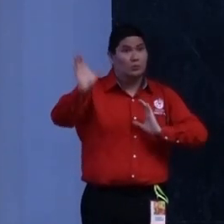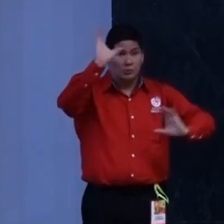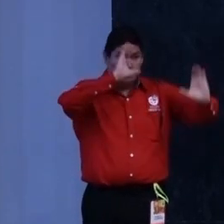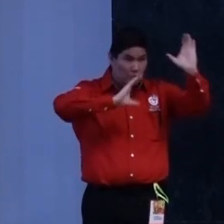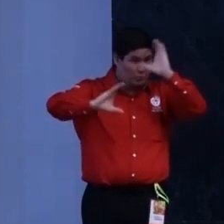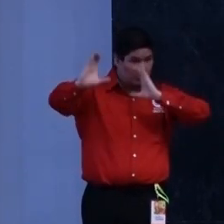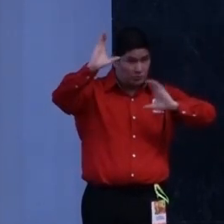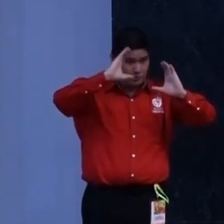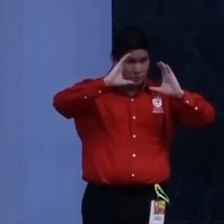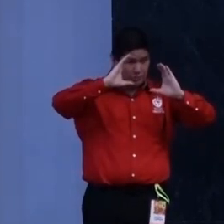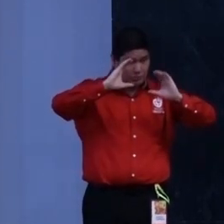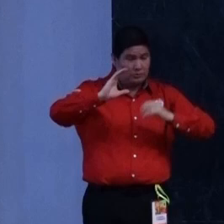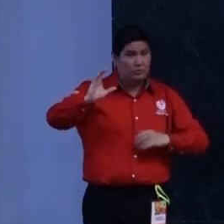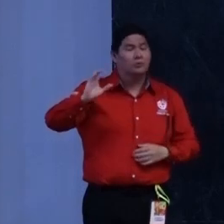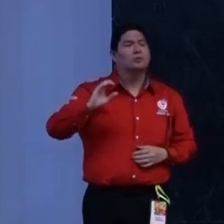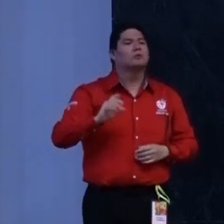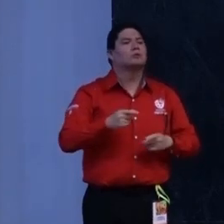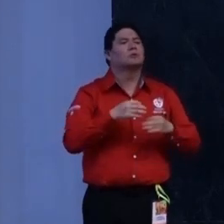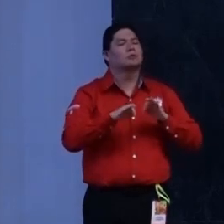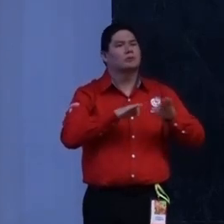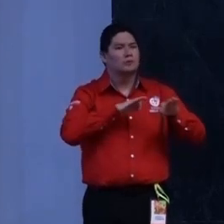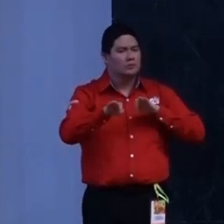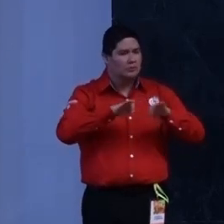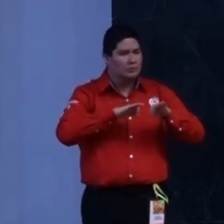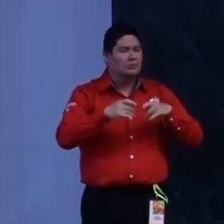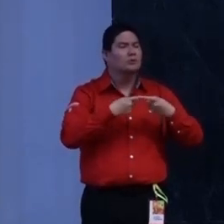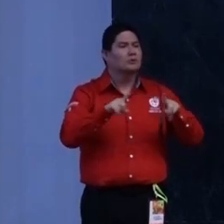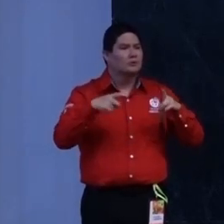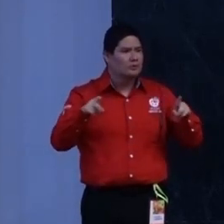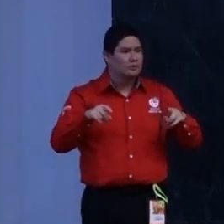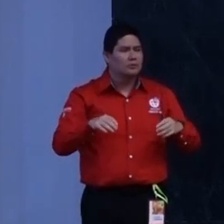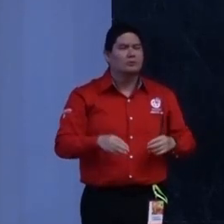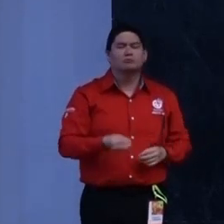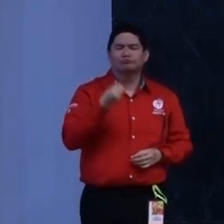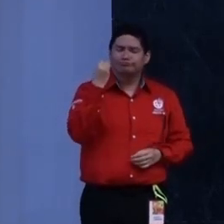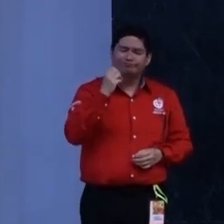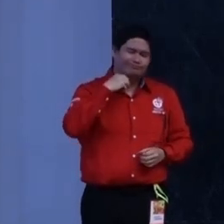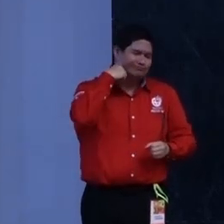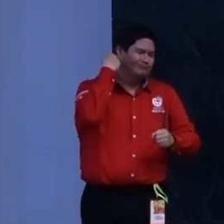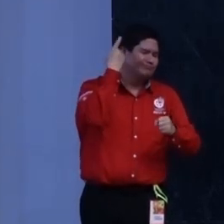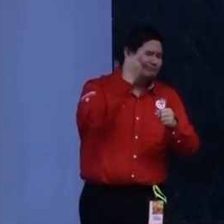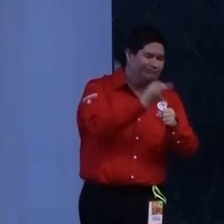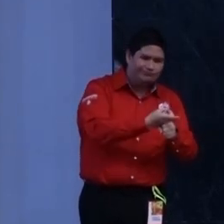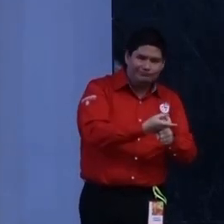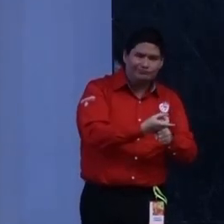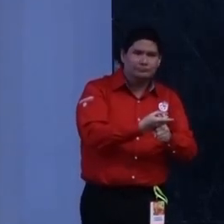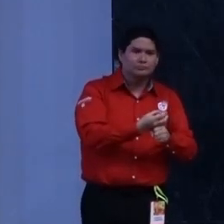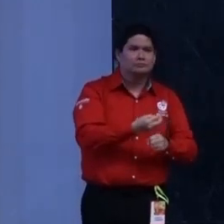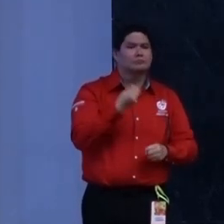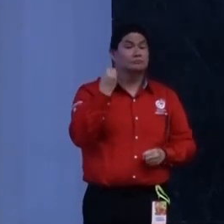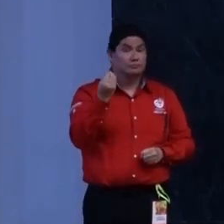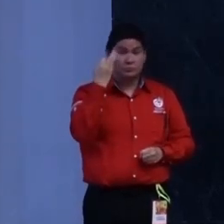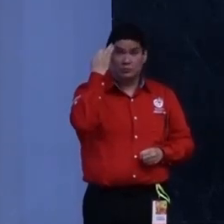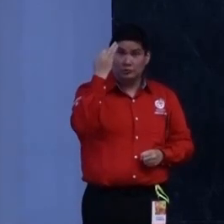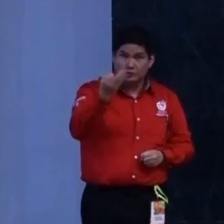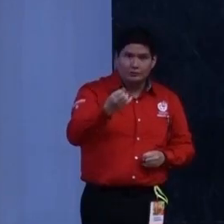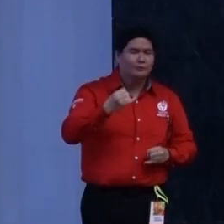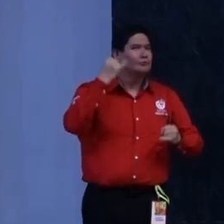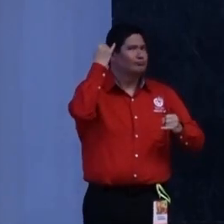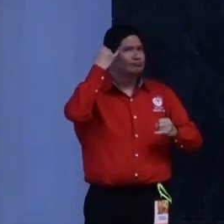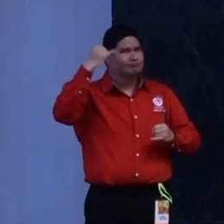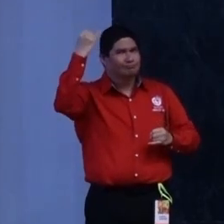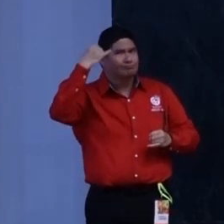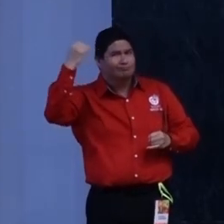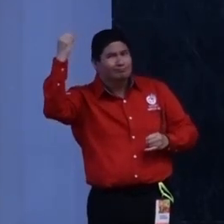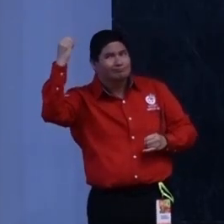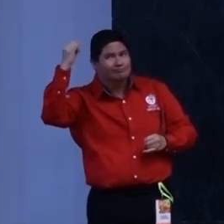trabajo distinta, ¿no? Pero para eso hace falta muchísima voluntad, ¿no? Y muchísimo tiempo y muchísima imaginación, como